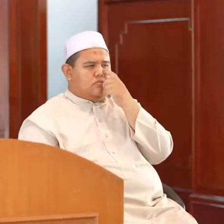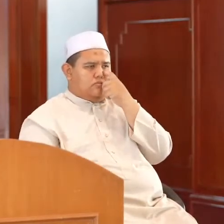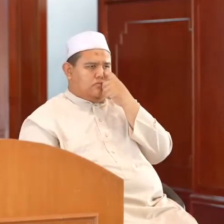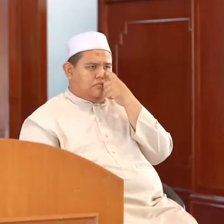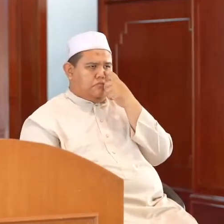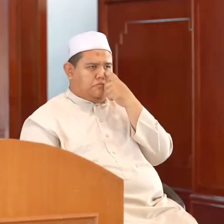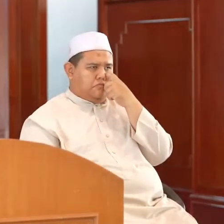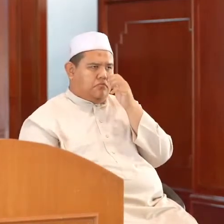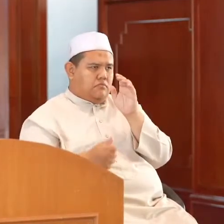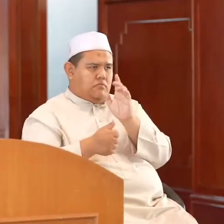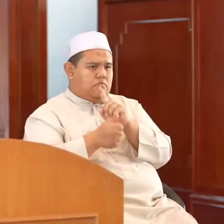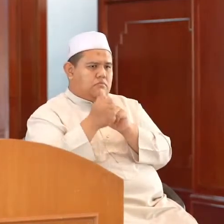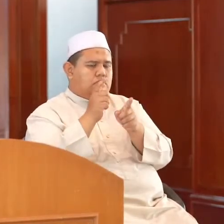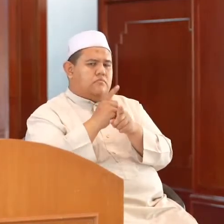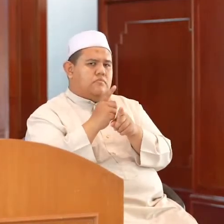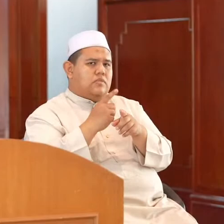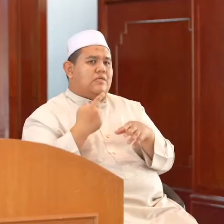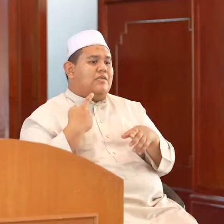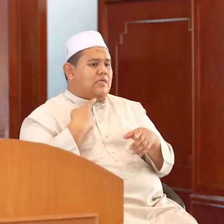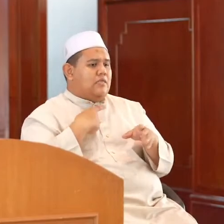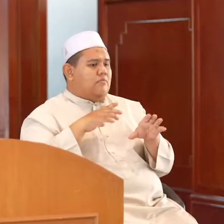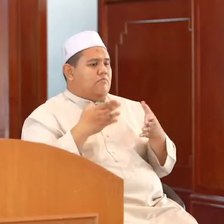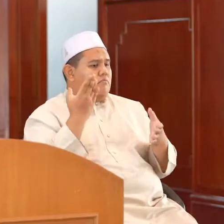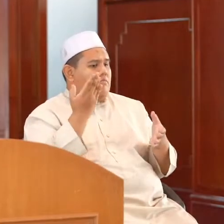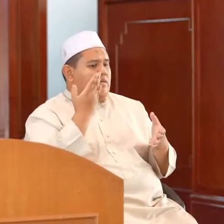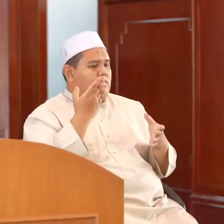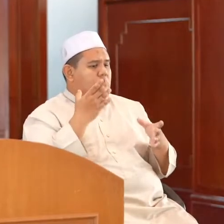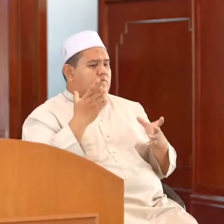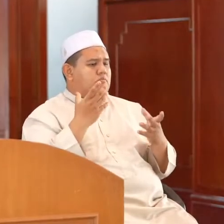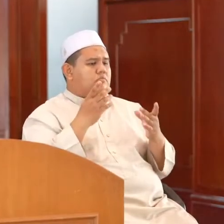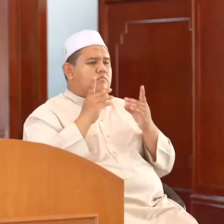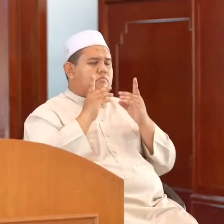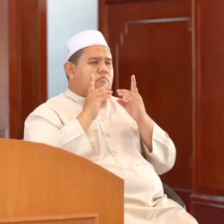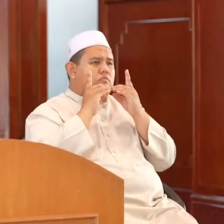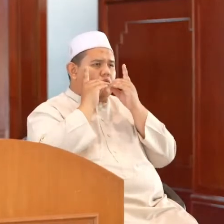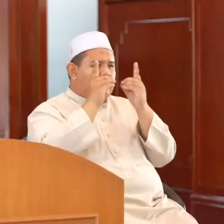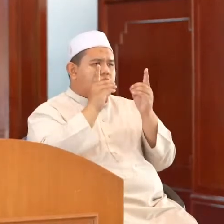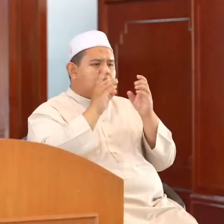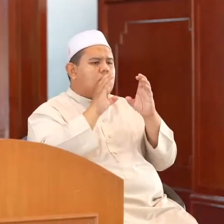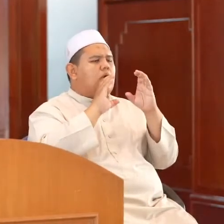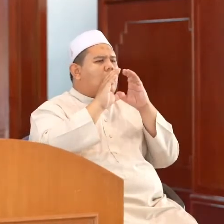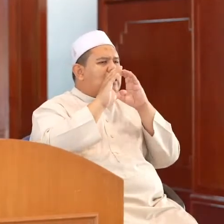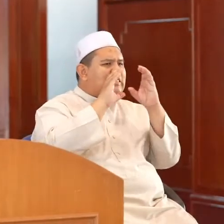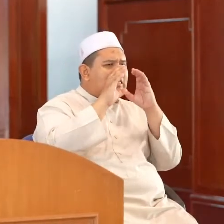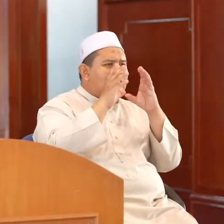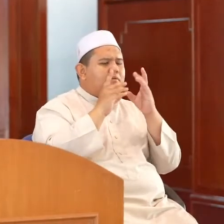Kita dosa lisan, dosa tulisan. Dua ni dosa banyak.